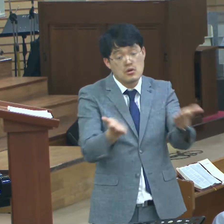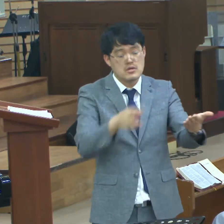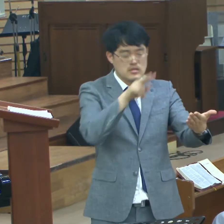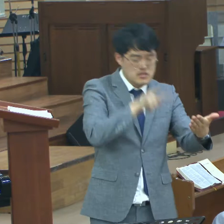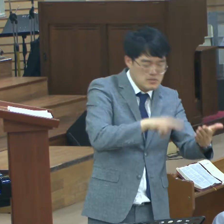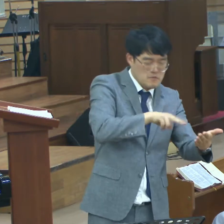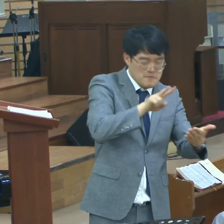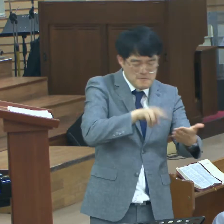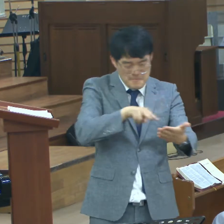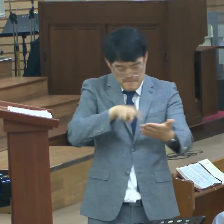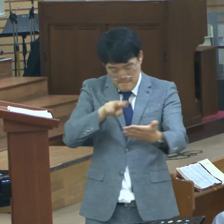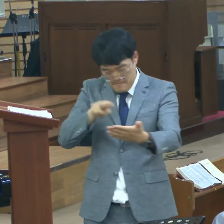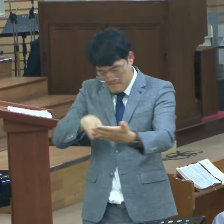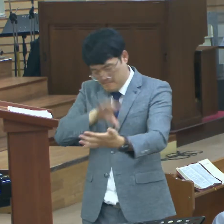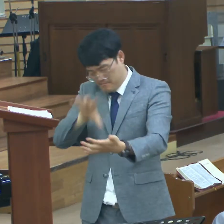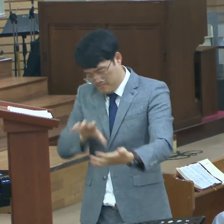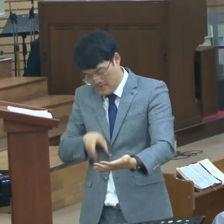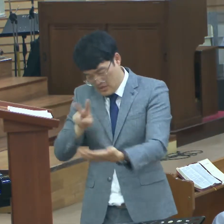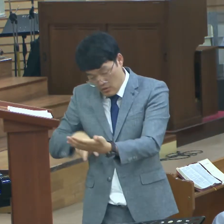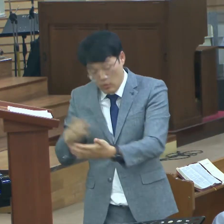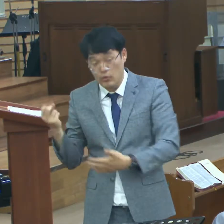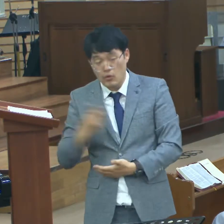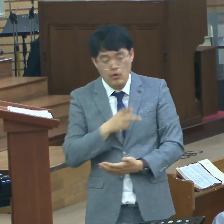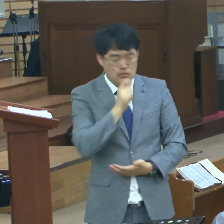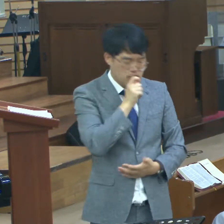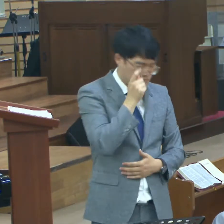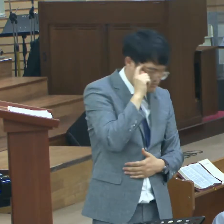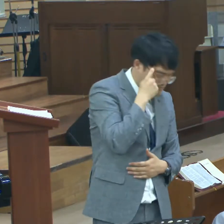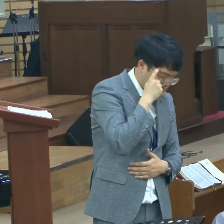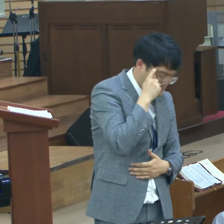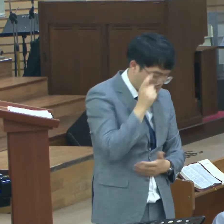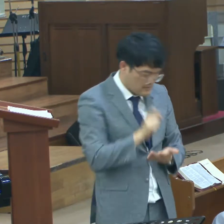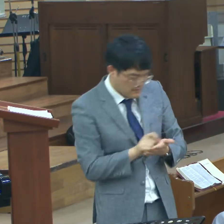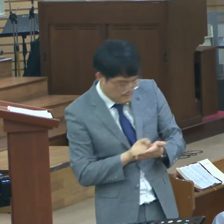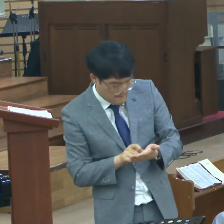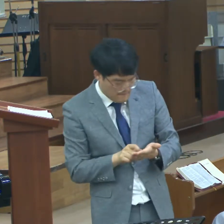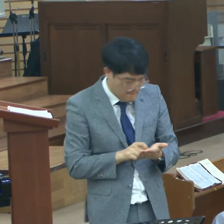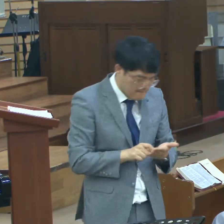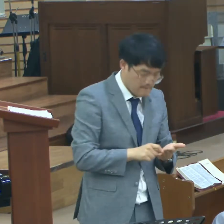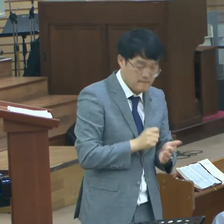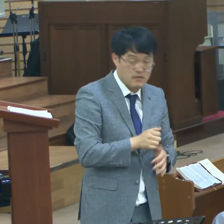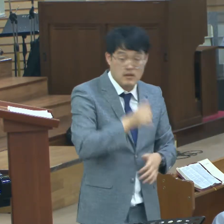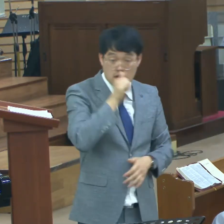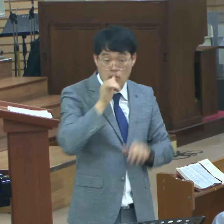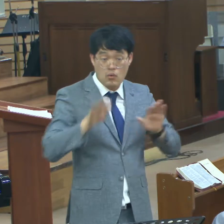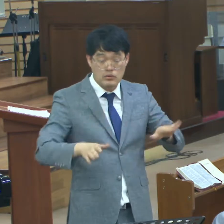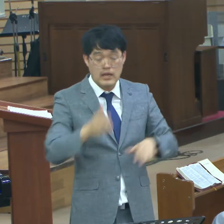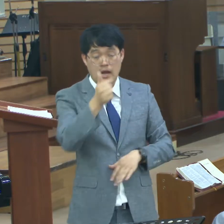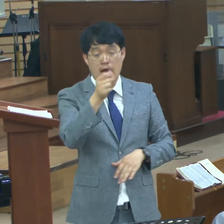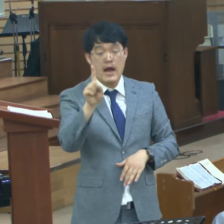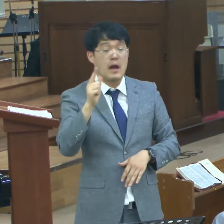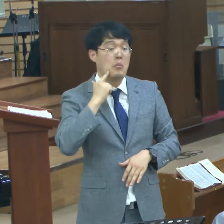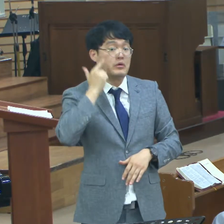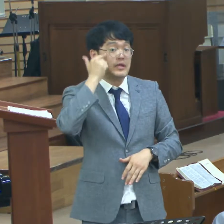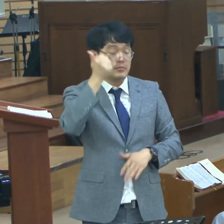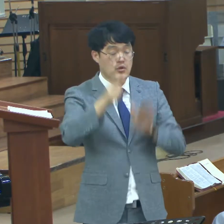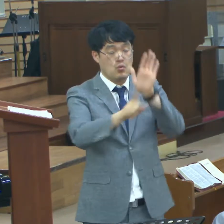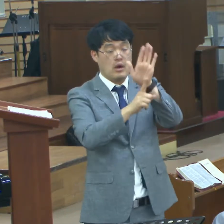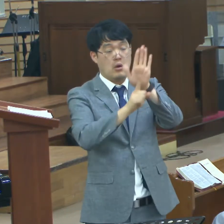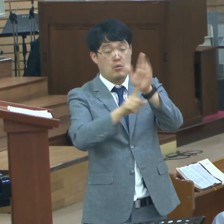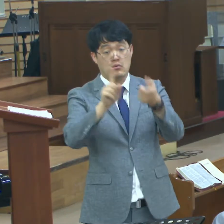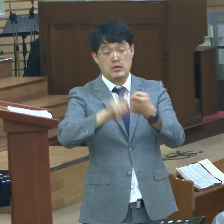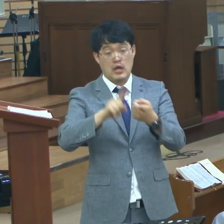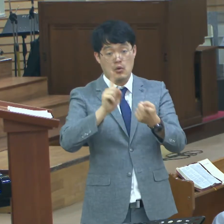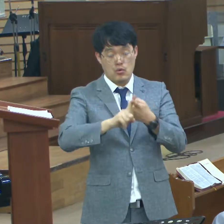또 읽고 다독하는 거예요. 묵상하는 거예요. 오늘 하 목사님이 광고하신 대로 다음 달, 그 다음